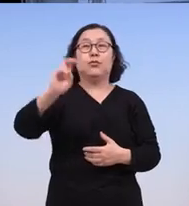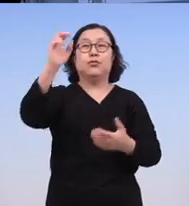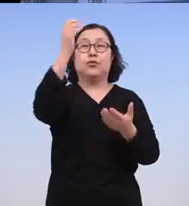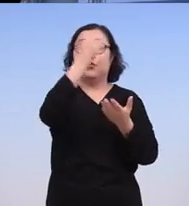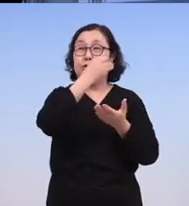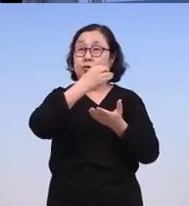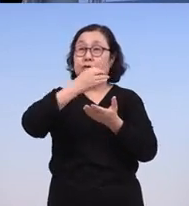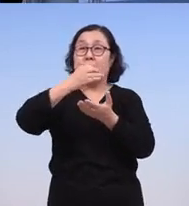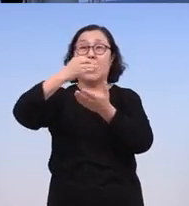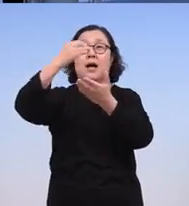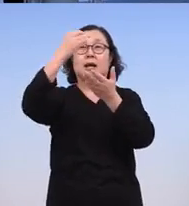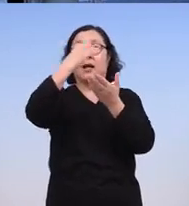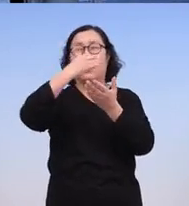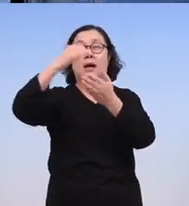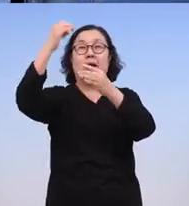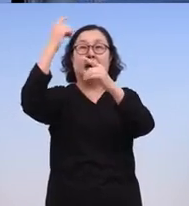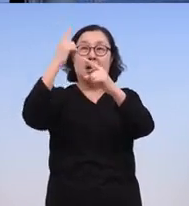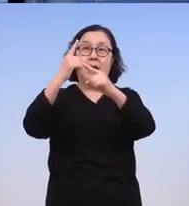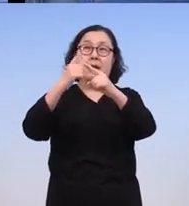항상 찬송